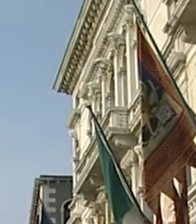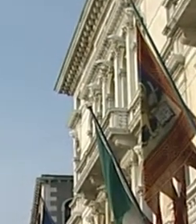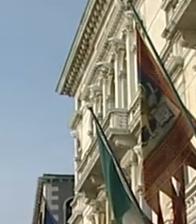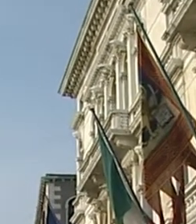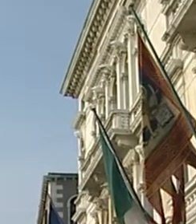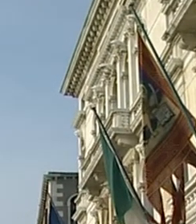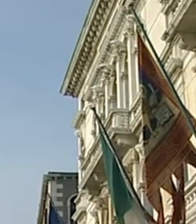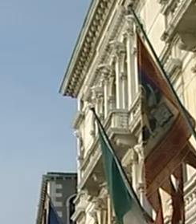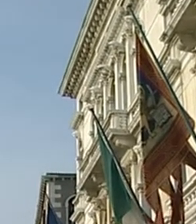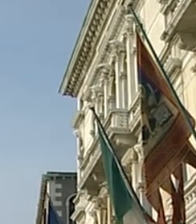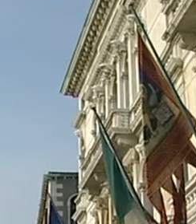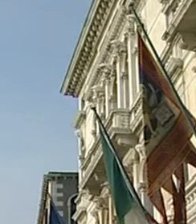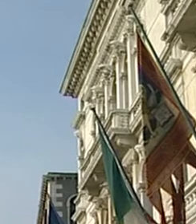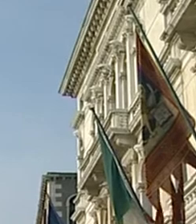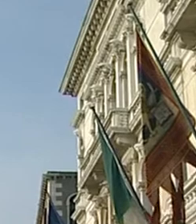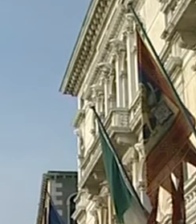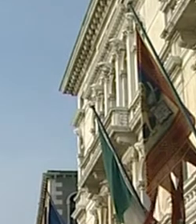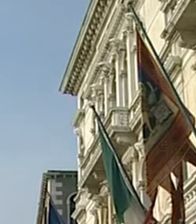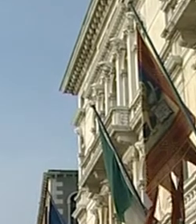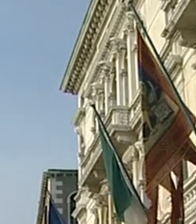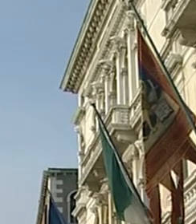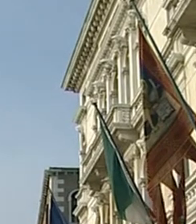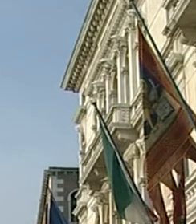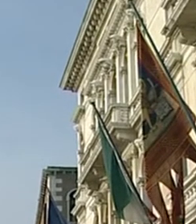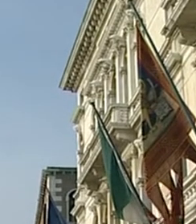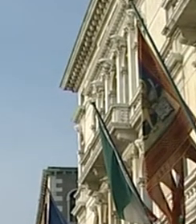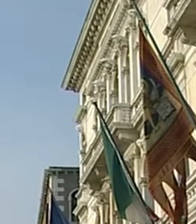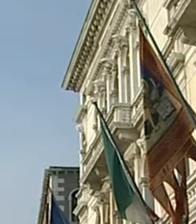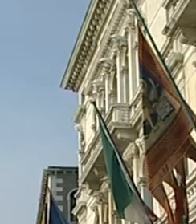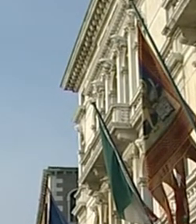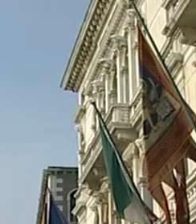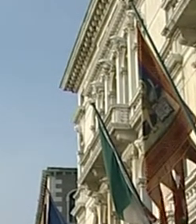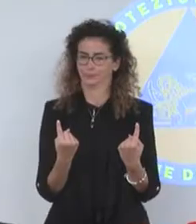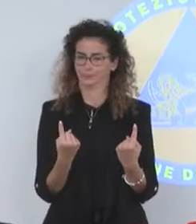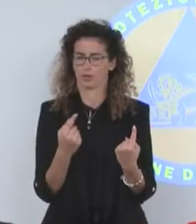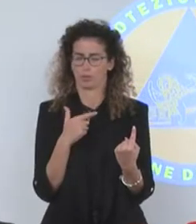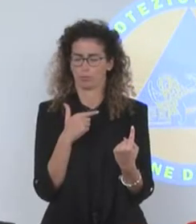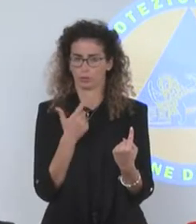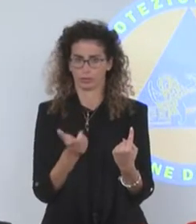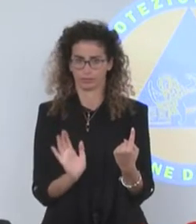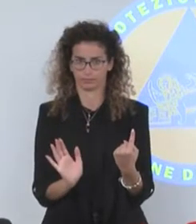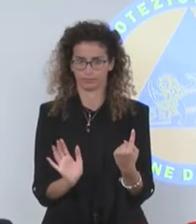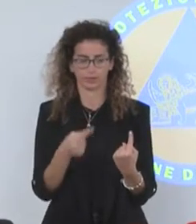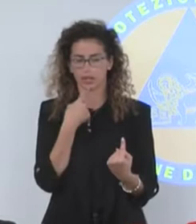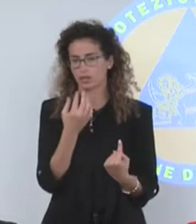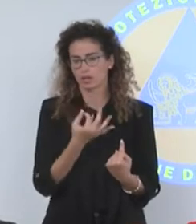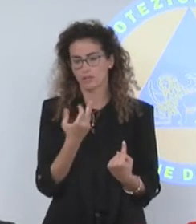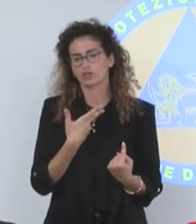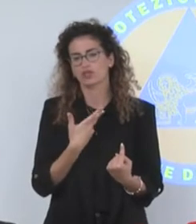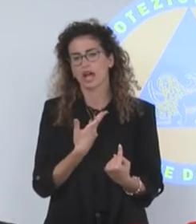ostile il pericolo è che si creino degli strappi nel tessuto sociale io avevo sempre detto che c'è un rischio